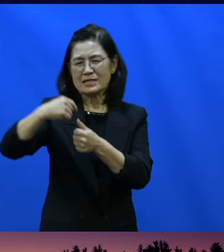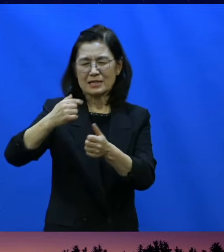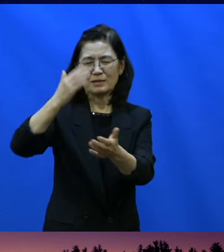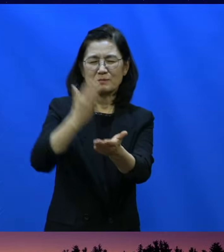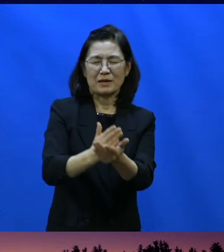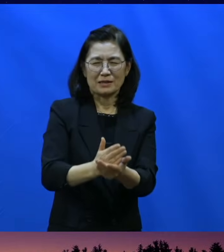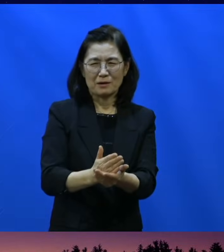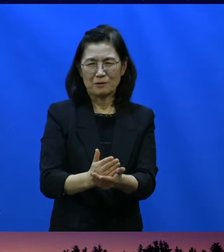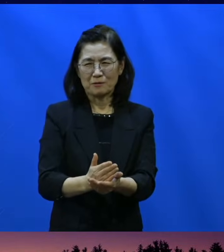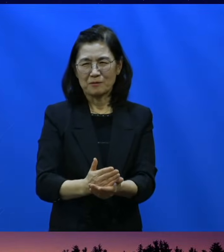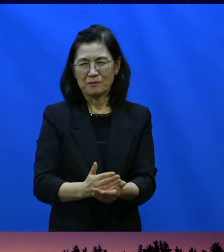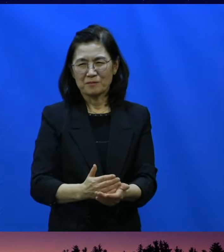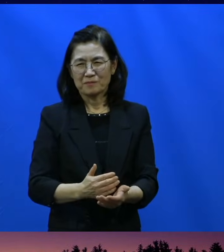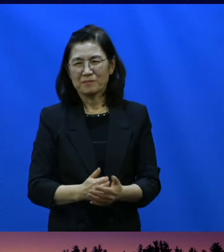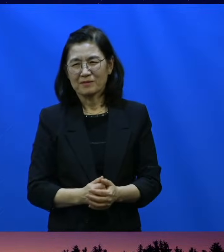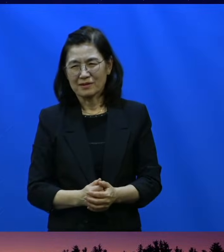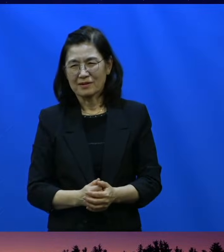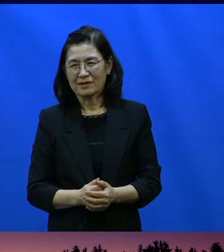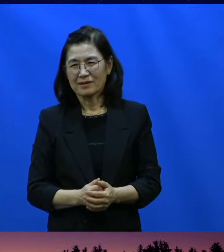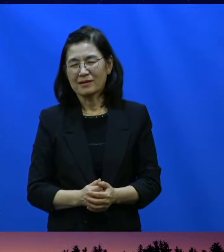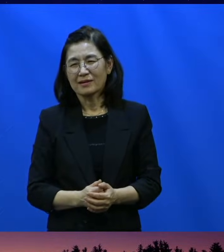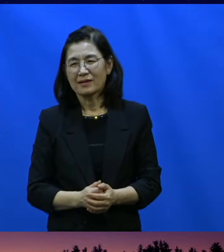열받는 거. 내 힘으로 한 거거든요.